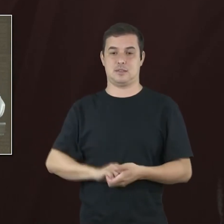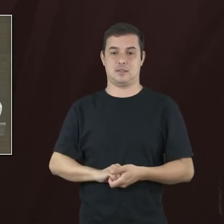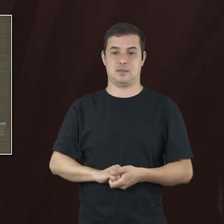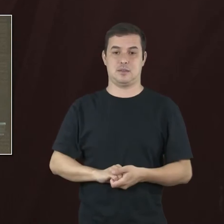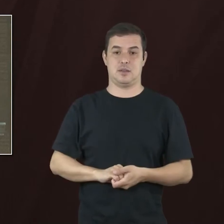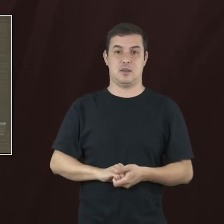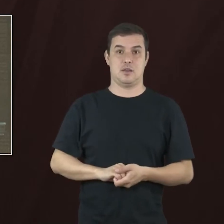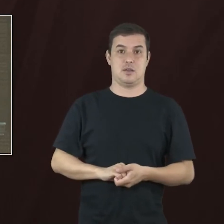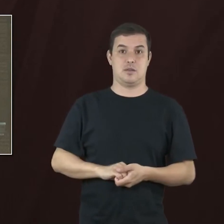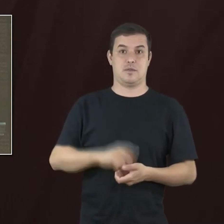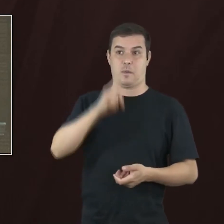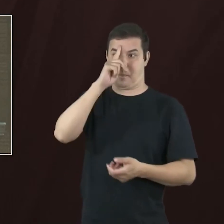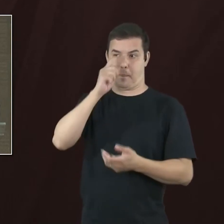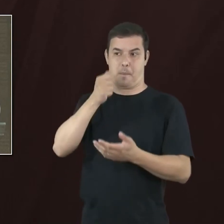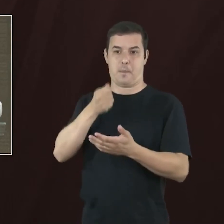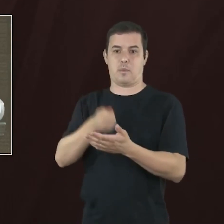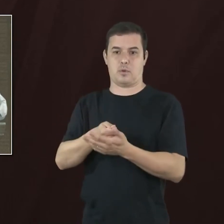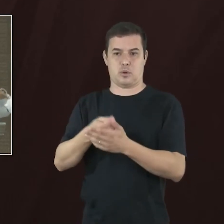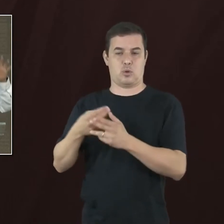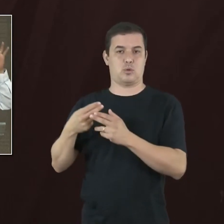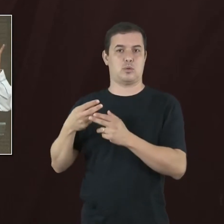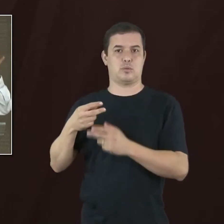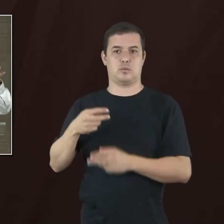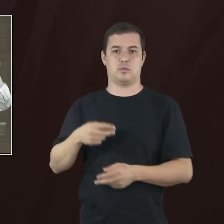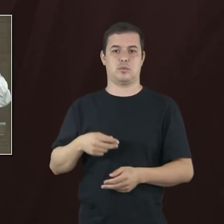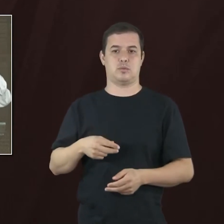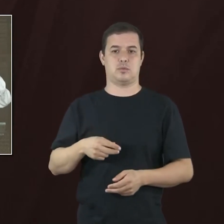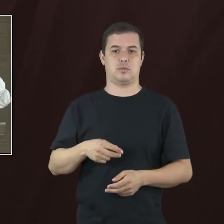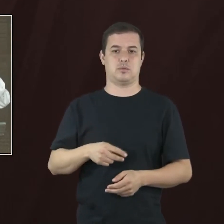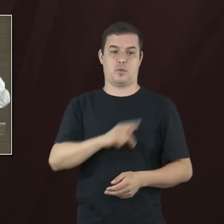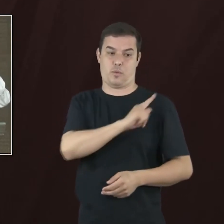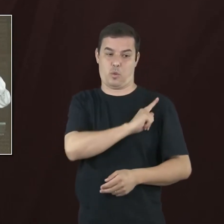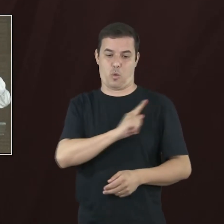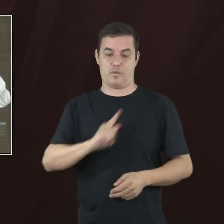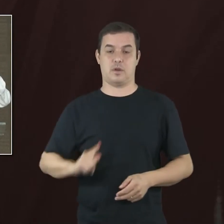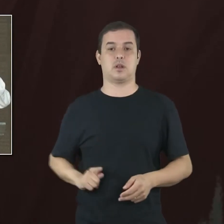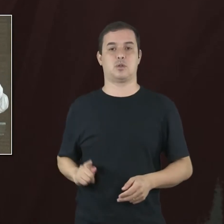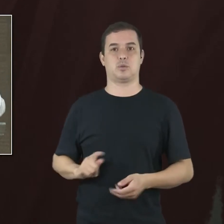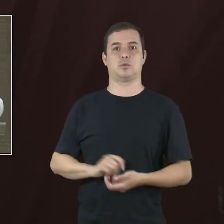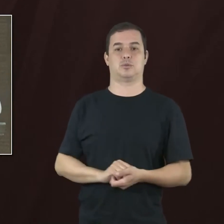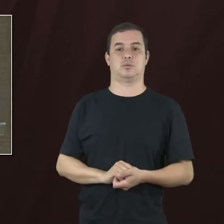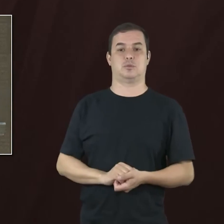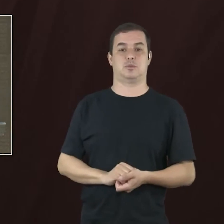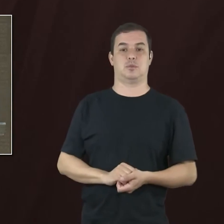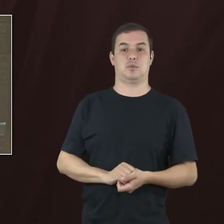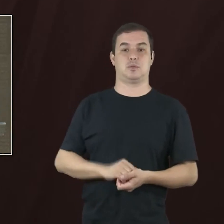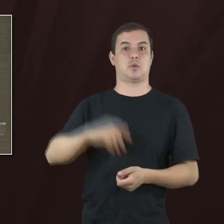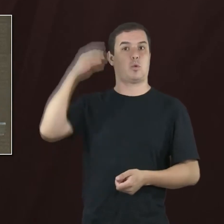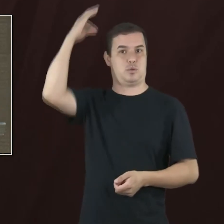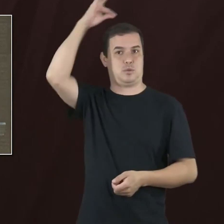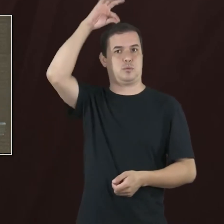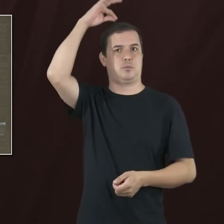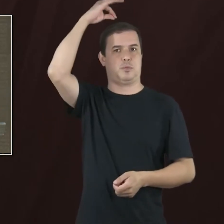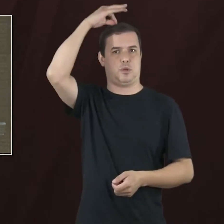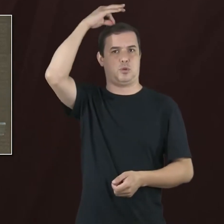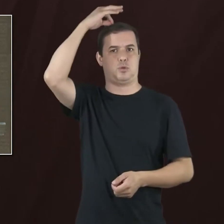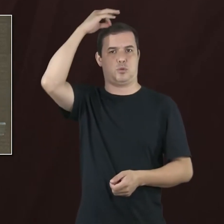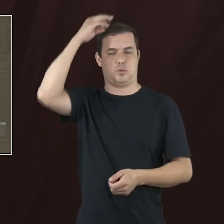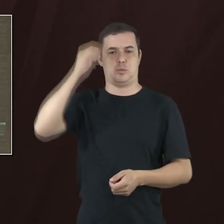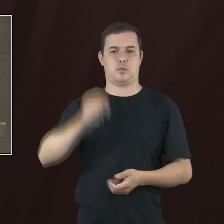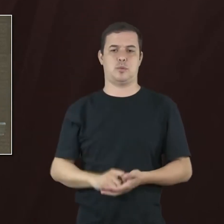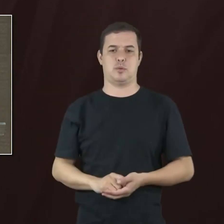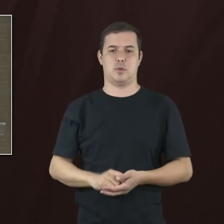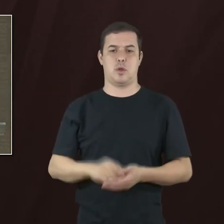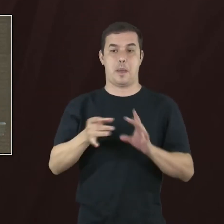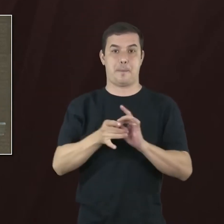com autoridade. Isso tudo, irmão, está debaixo da condução do Espírito.